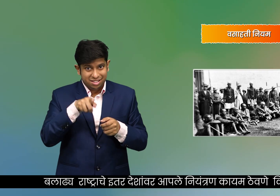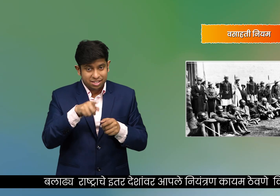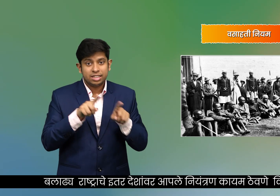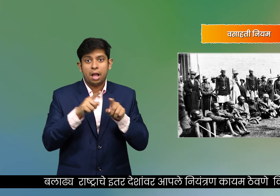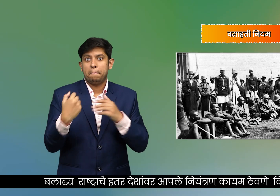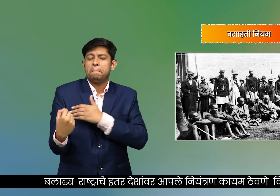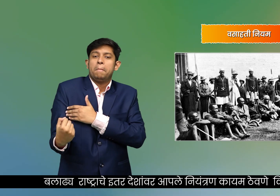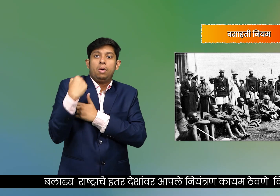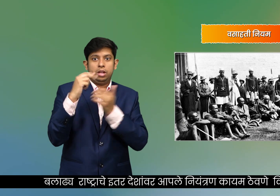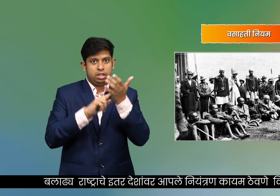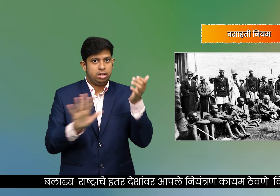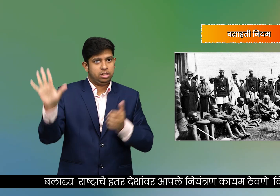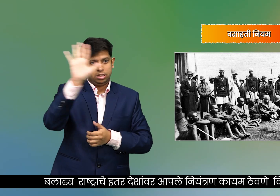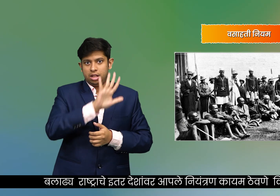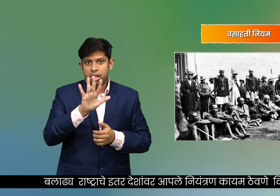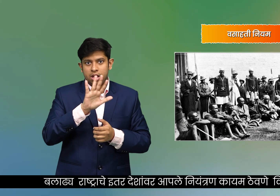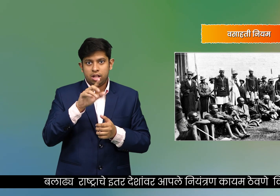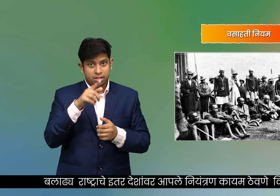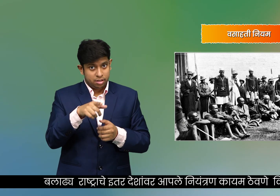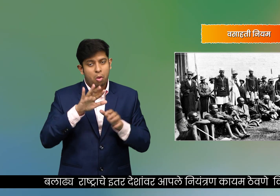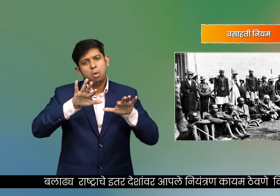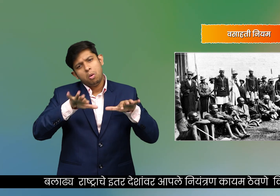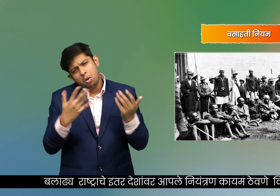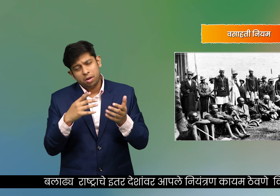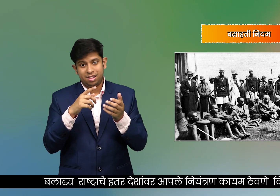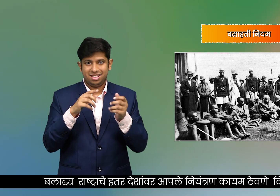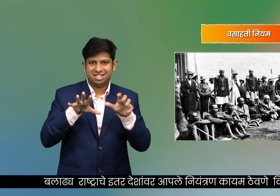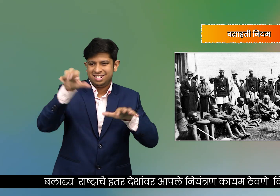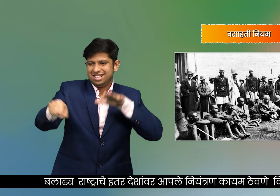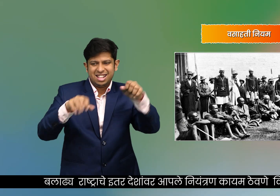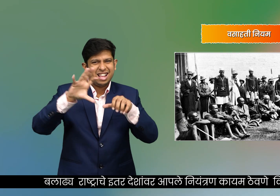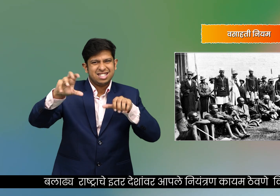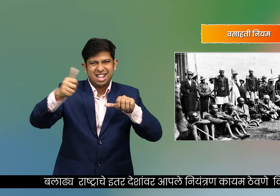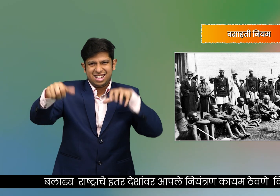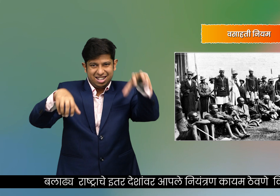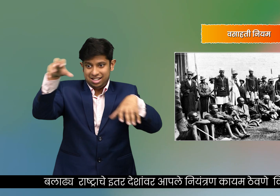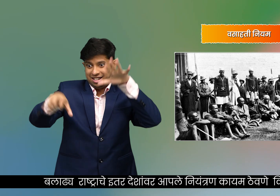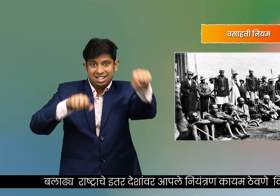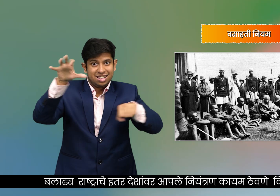बलाढ्य राज्यांचे इतर देशांवर आपले नियंत्रण कायम ठेवणे किंवा वाढवणे.